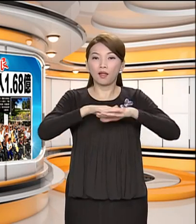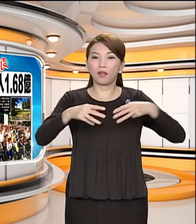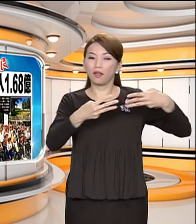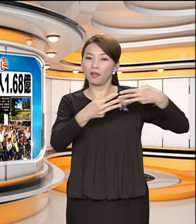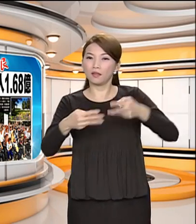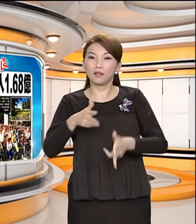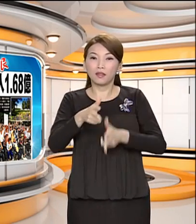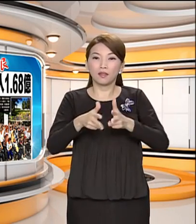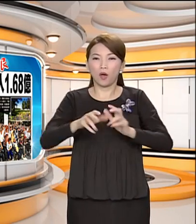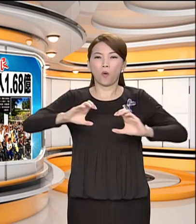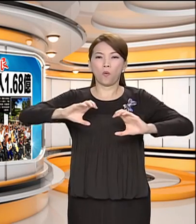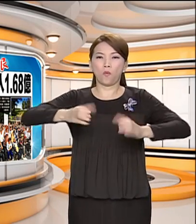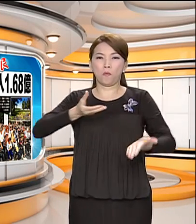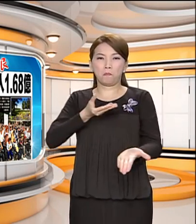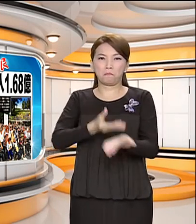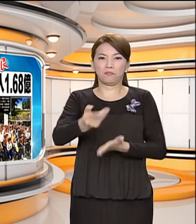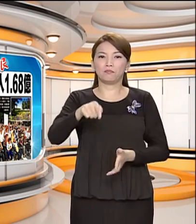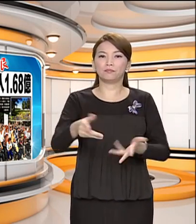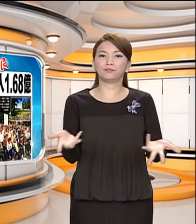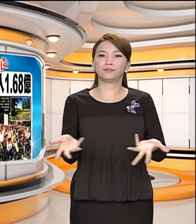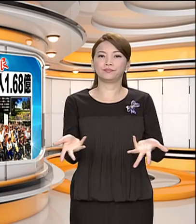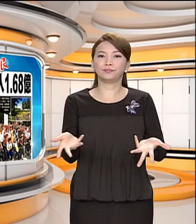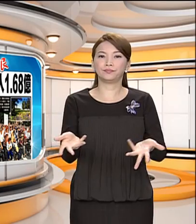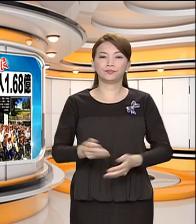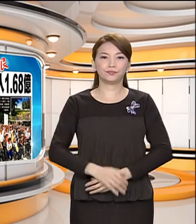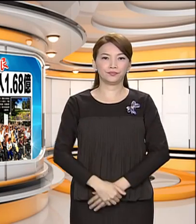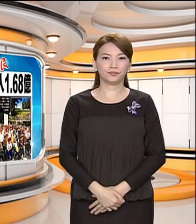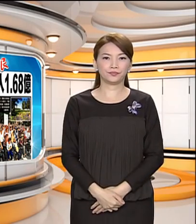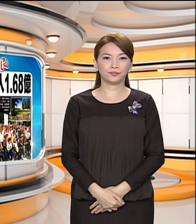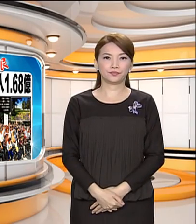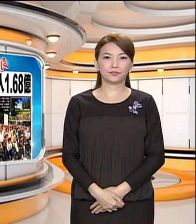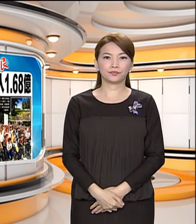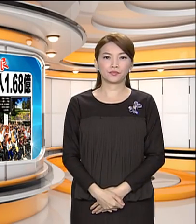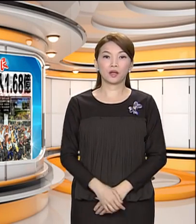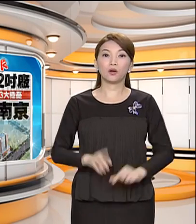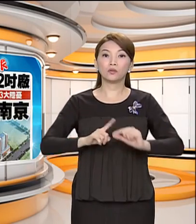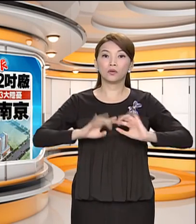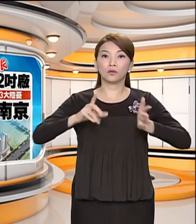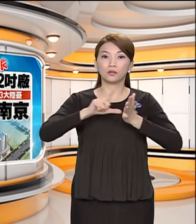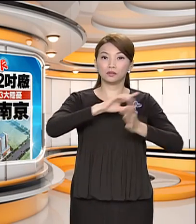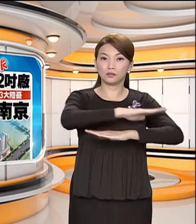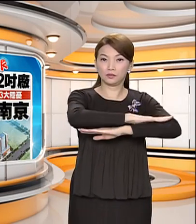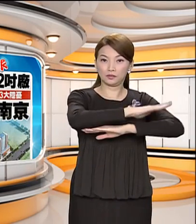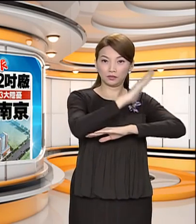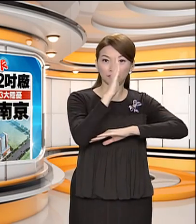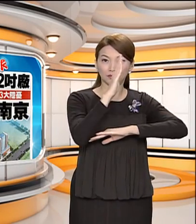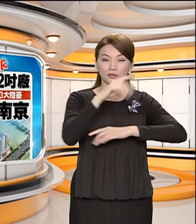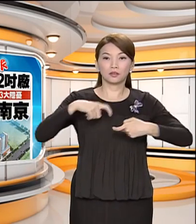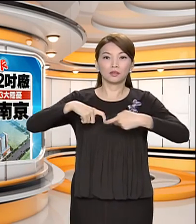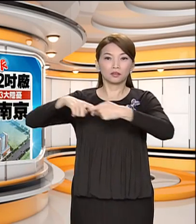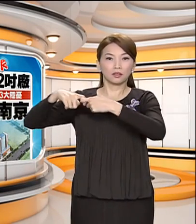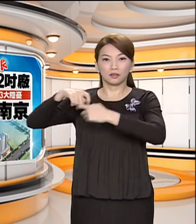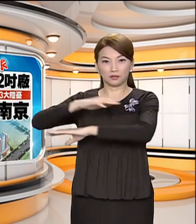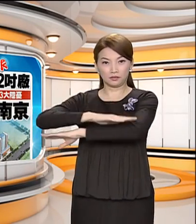安顺厂的国赔案，而中国时报和联合报的头条一样，都